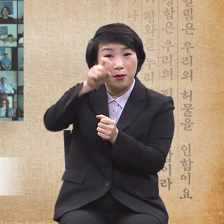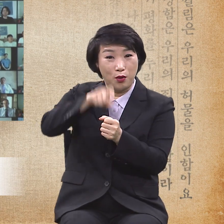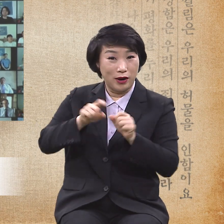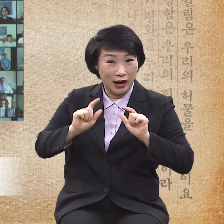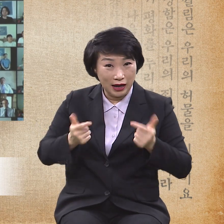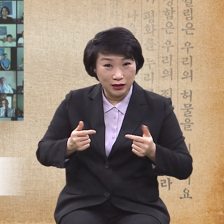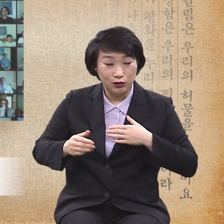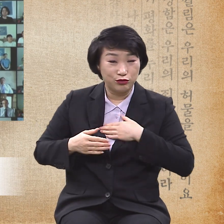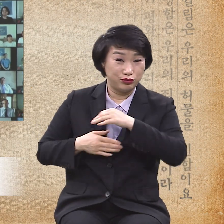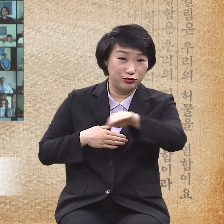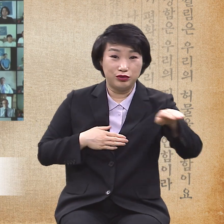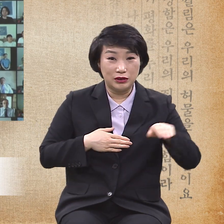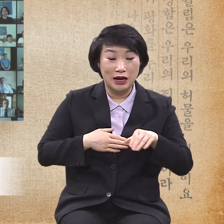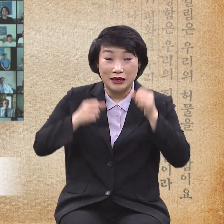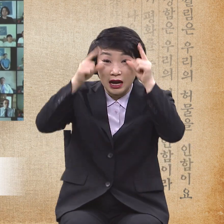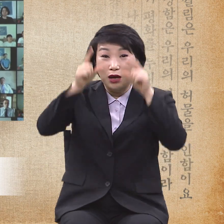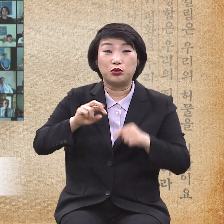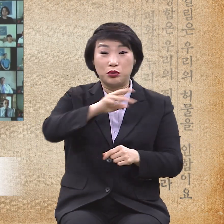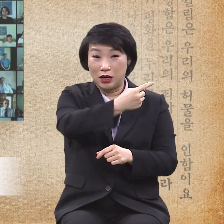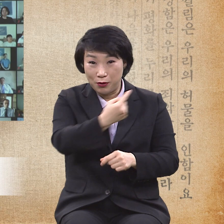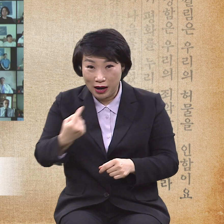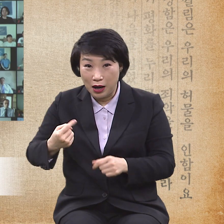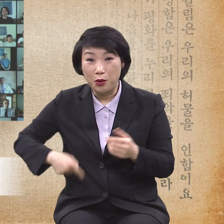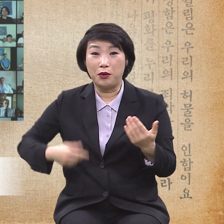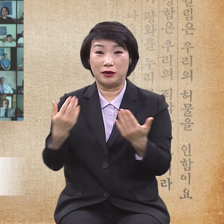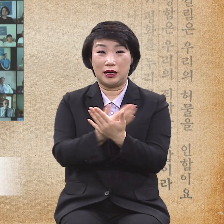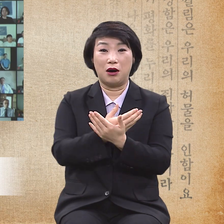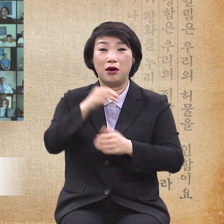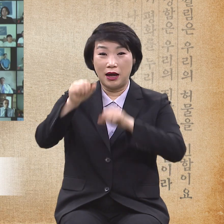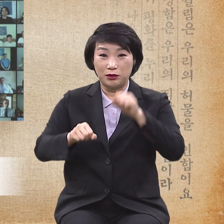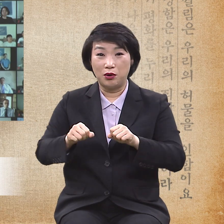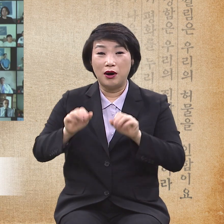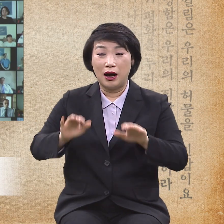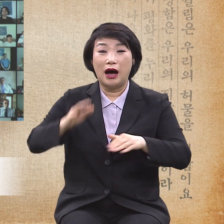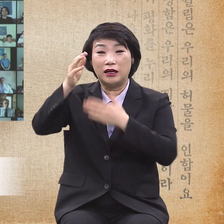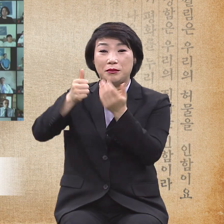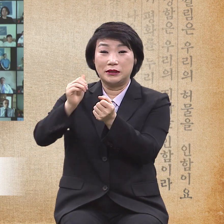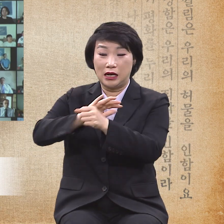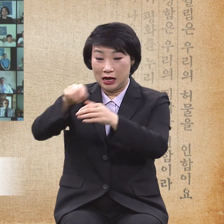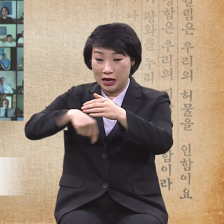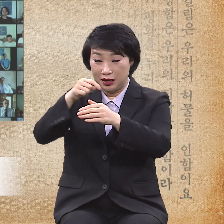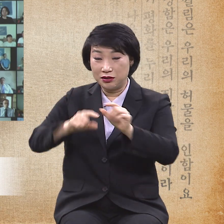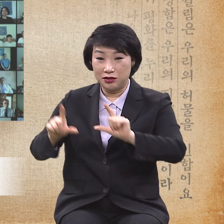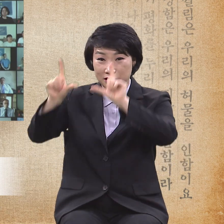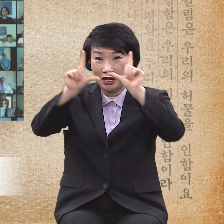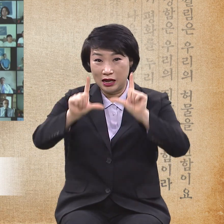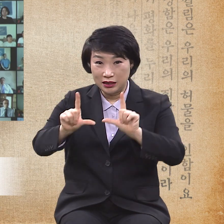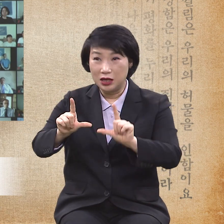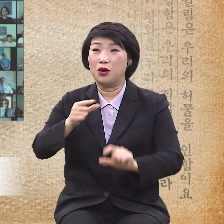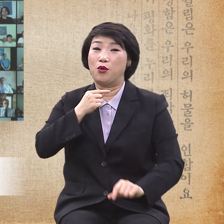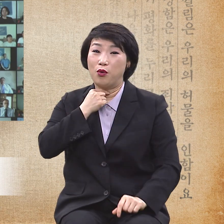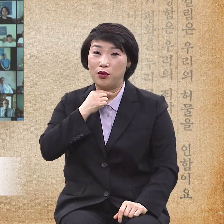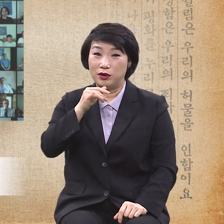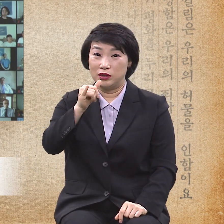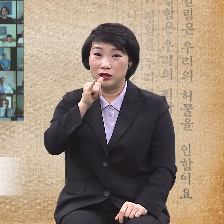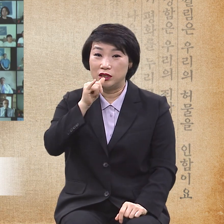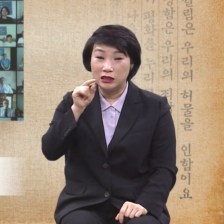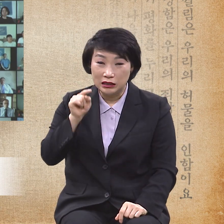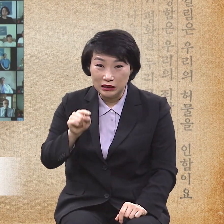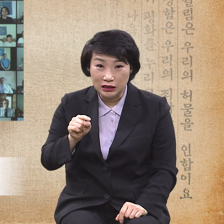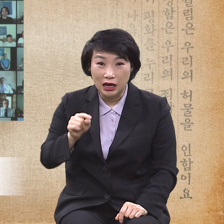돌아와서 회개하고 실천하고 하나님의 사랑 안에서 살기를 간절히